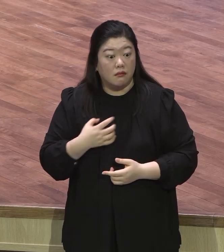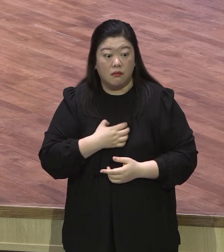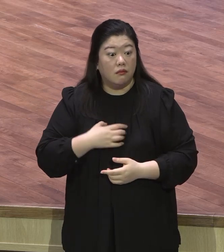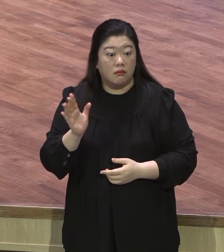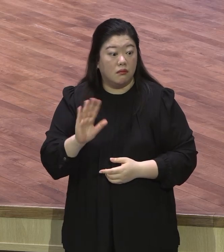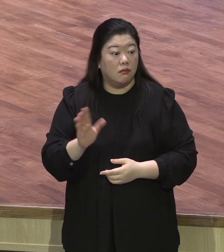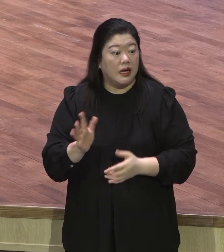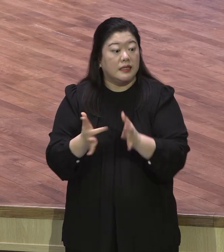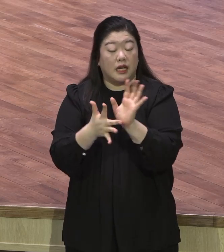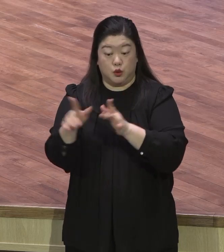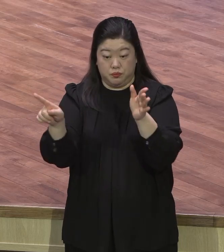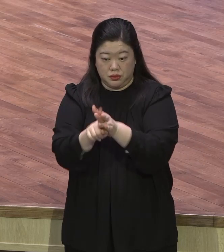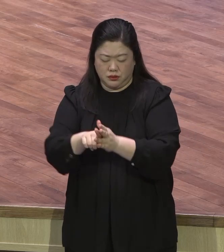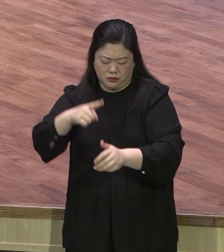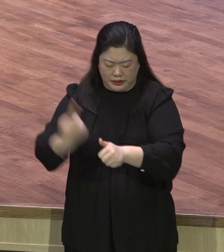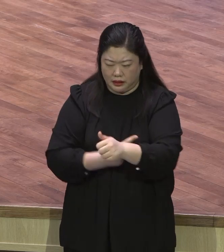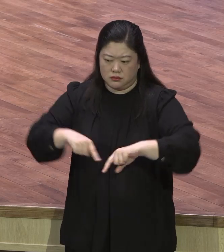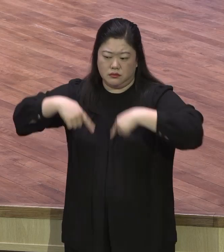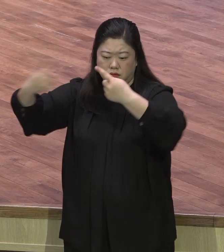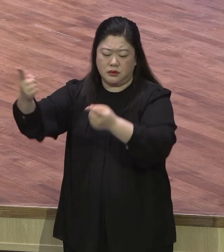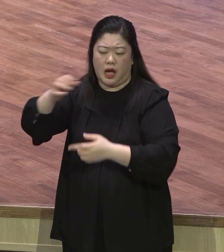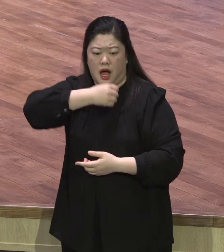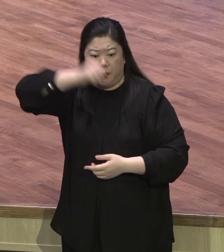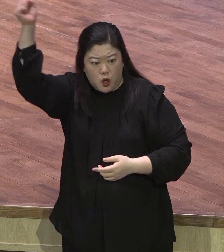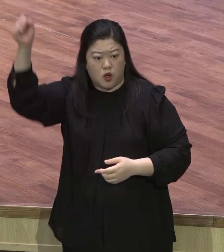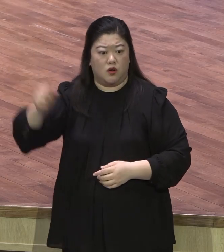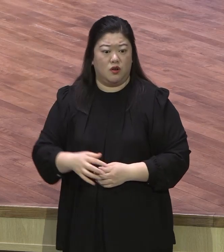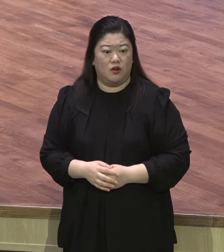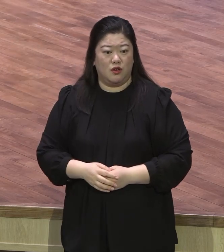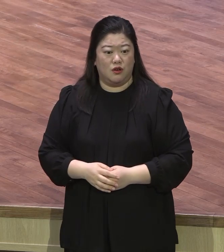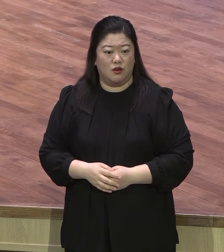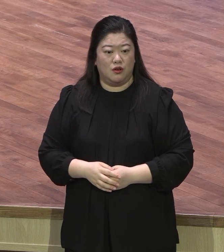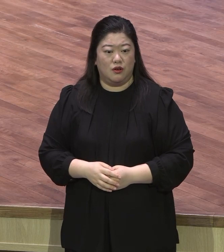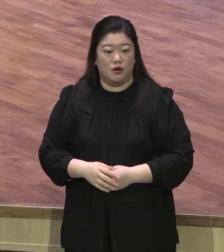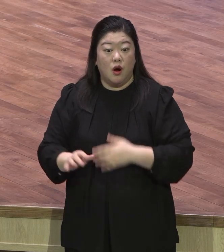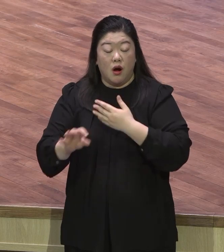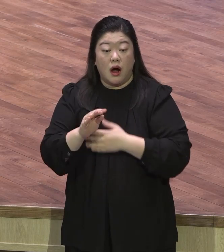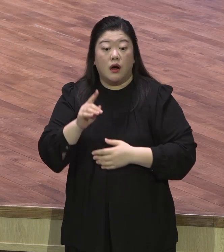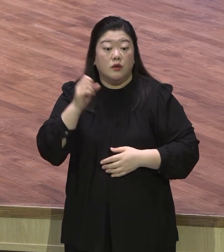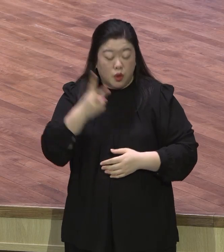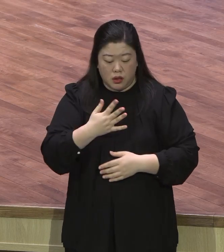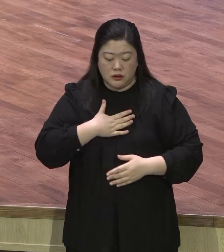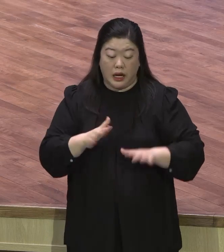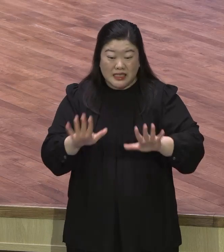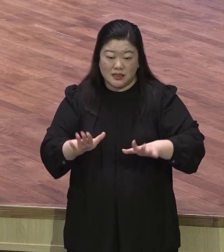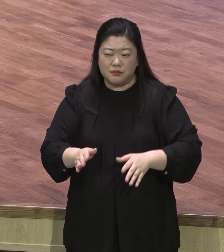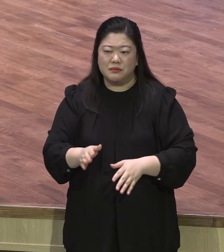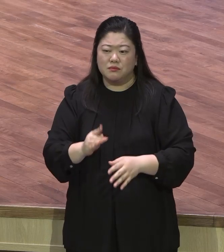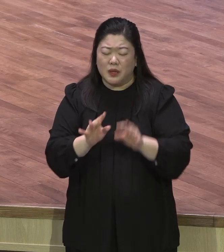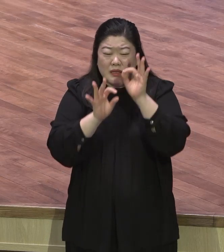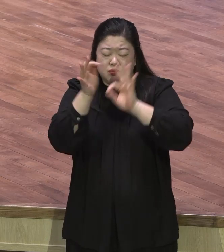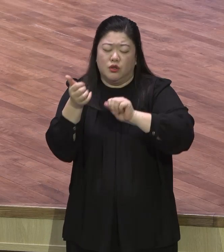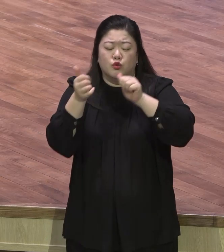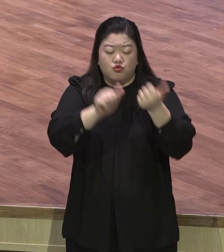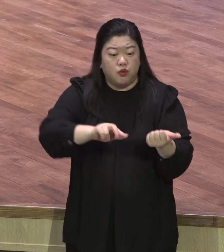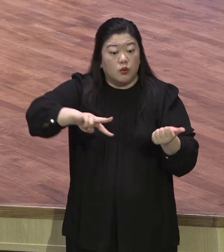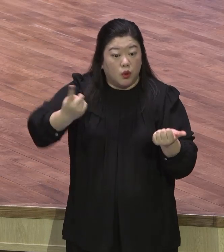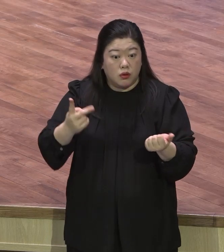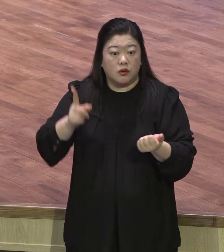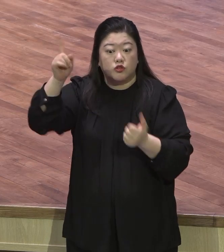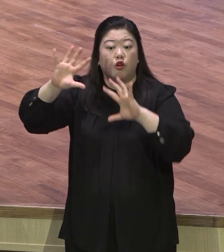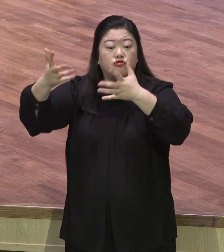시선받았어요. 끝났습니다. 오늘 죽으면 바로 천국입니다. 천국이 생겨요. 그리고 천국 우리는